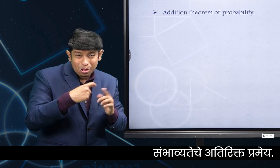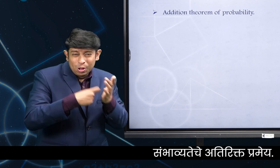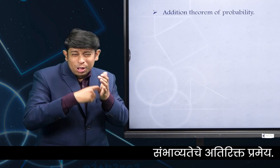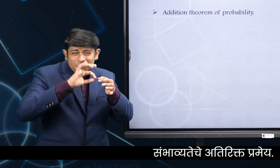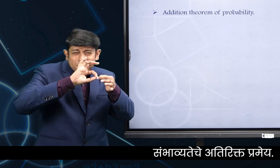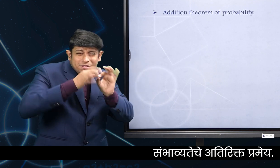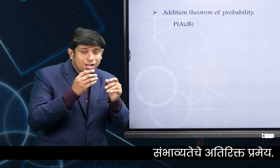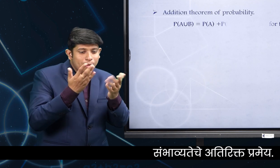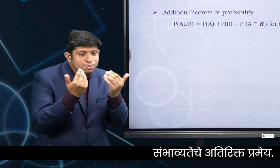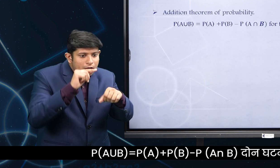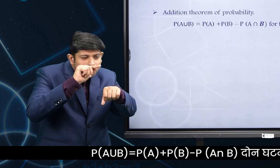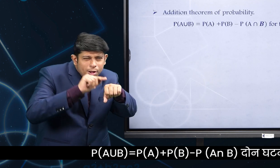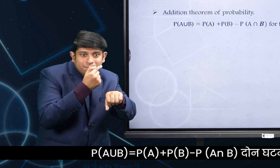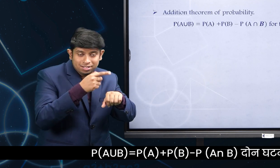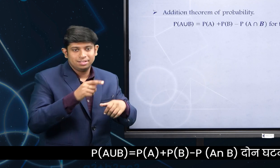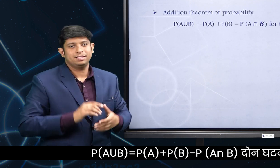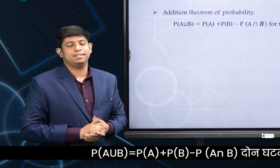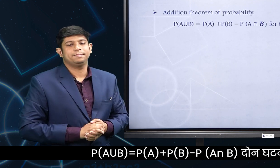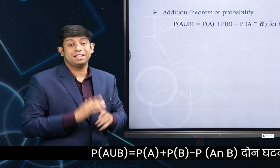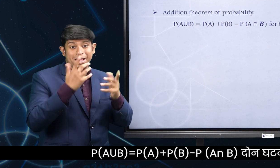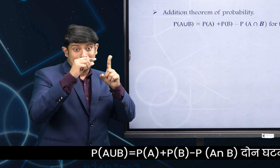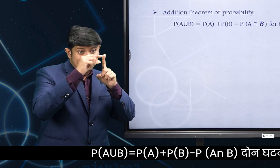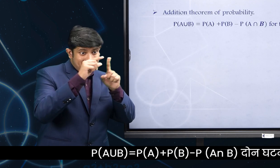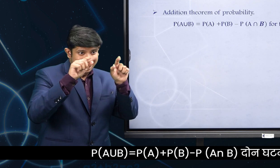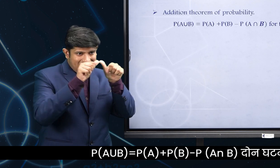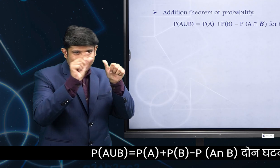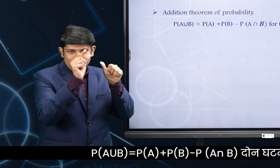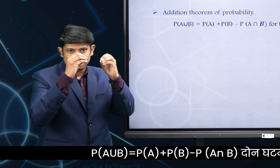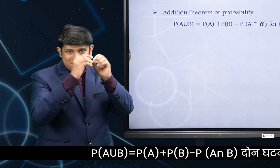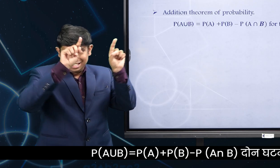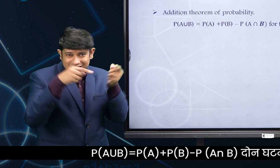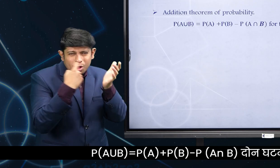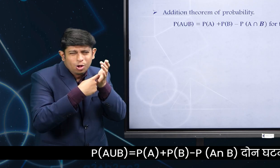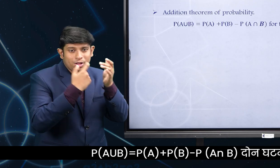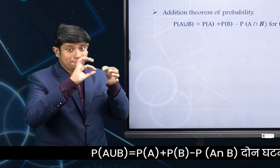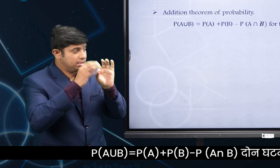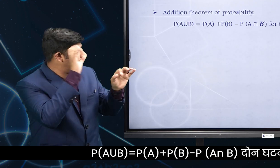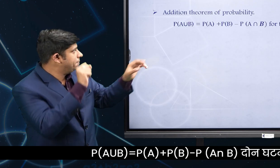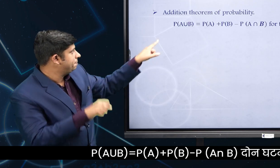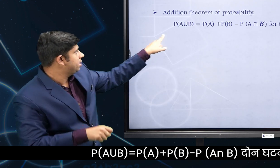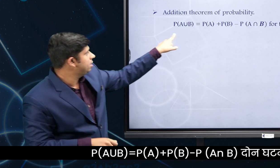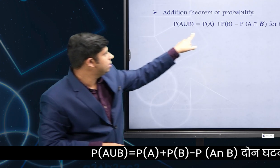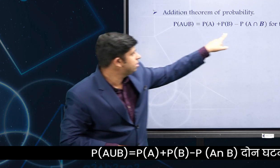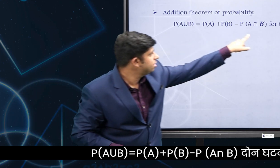संभाव्यतेचे अतिरिक्त प्रमेय. पी कंसामध्ये ए युनियन बी बरोबर पी कंसामध्ये ए अधिक पी कंसामध्ये